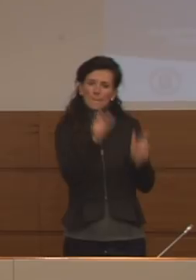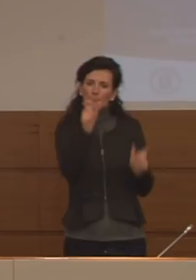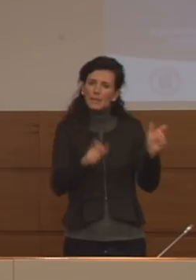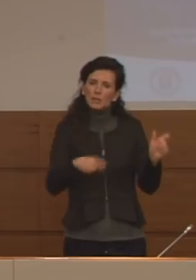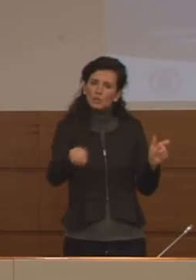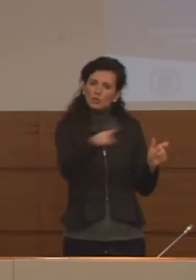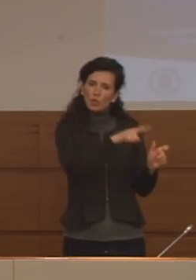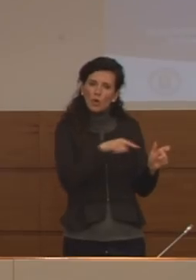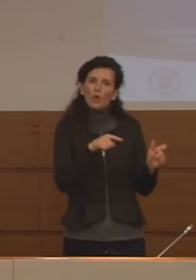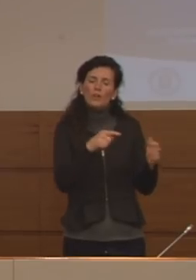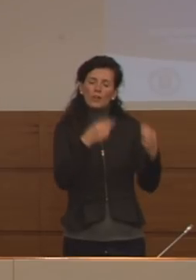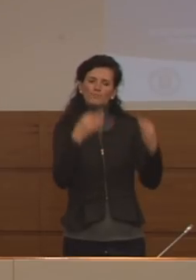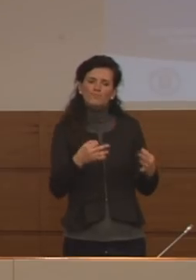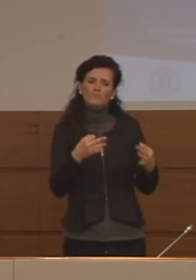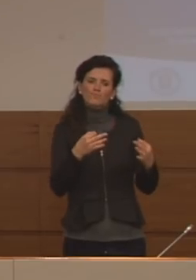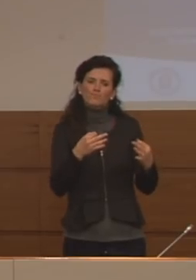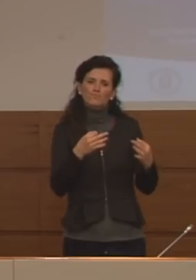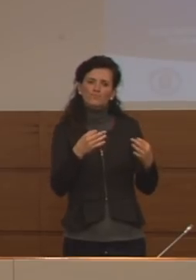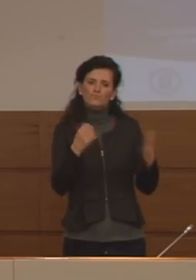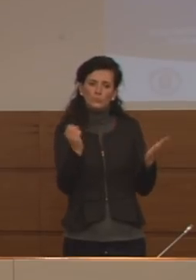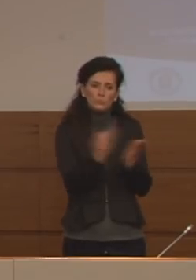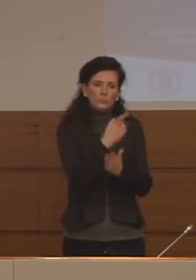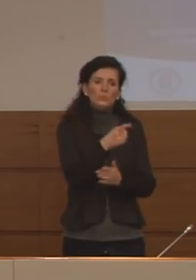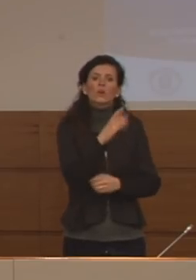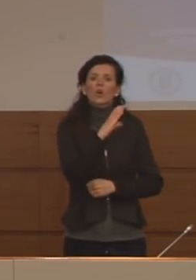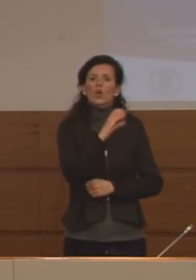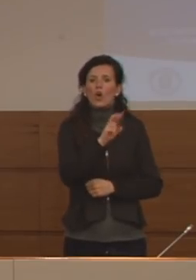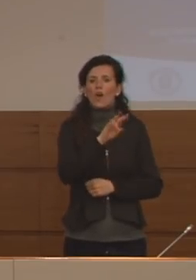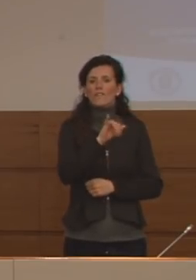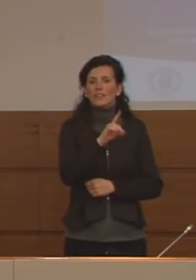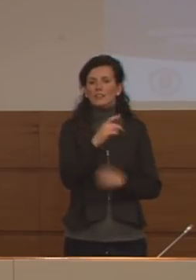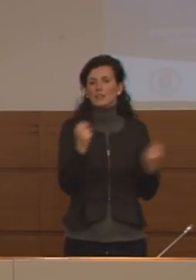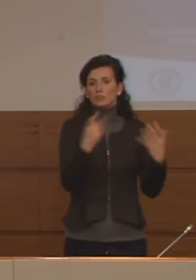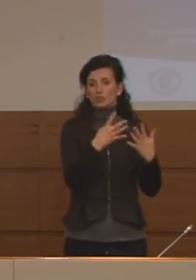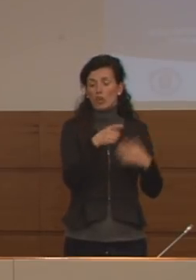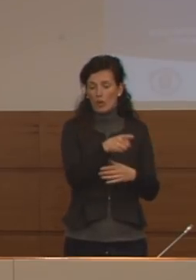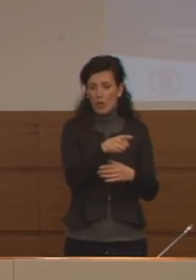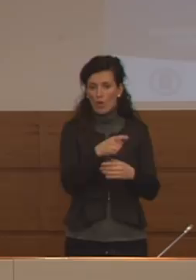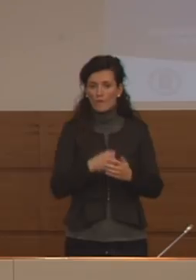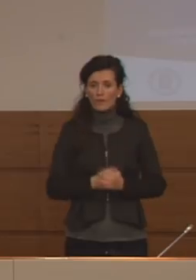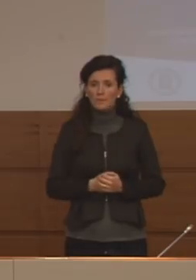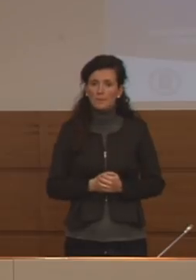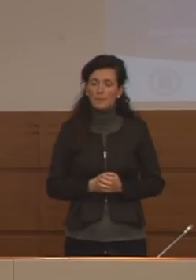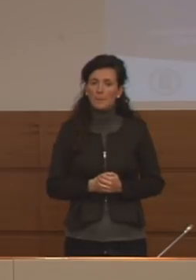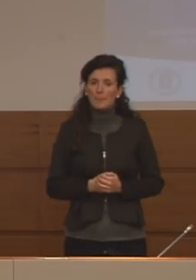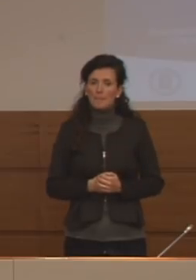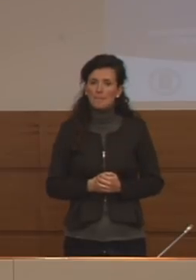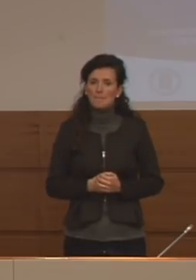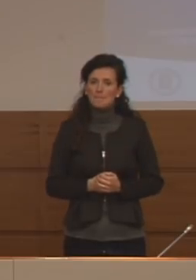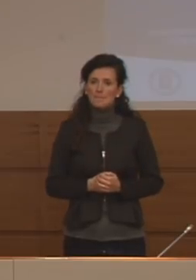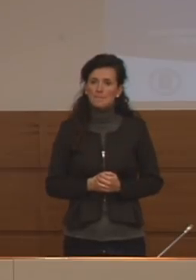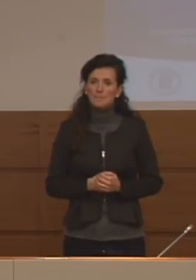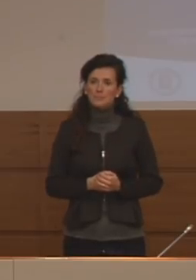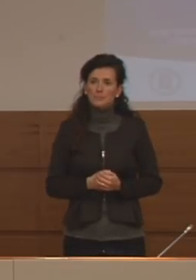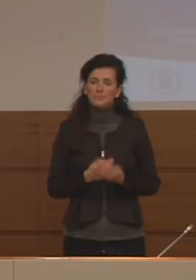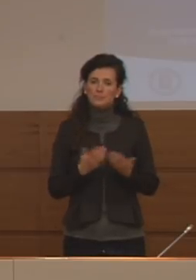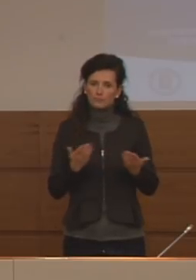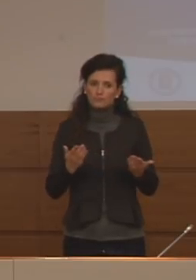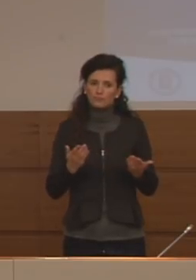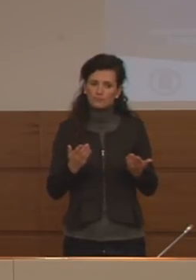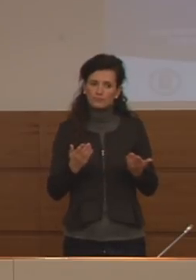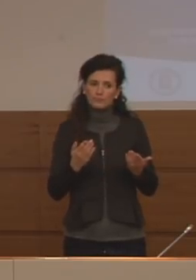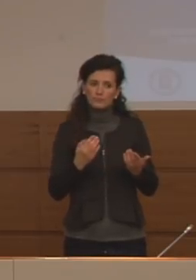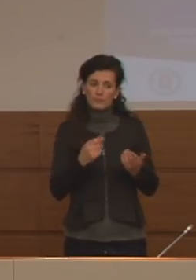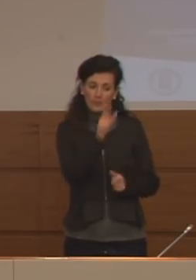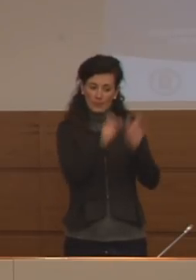colpiti da co lead 19 e rispetto a questo sono stati